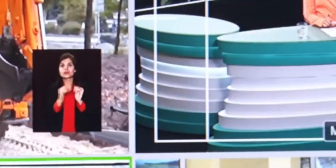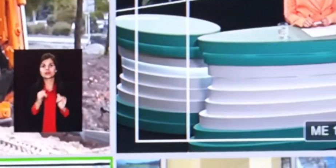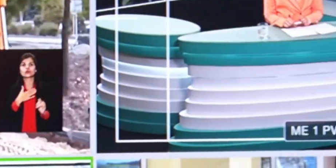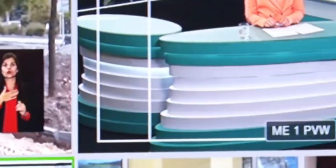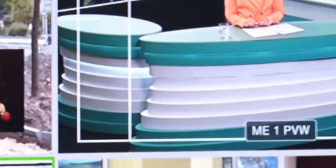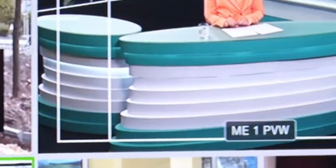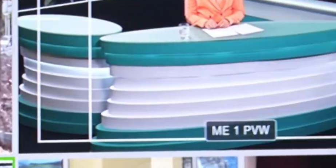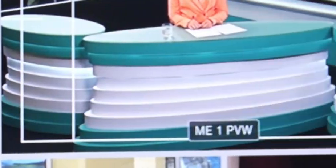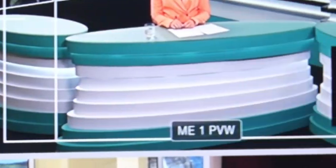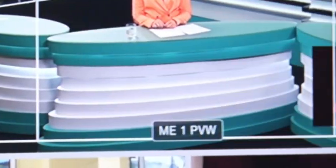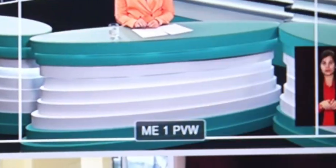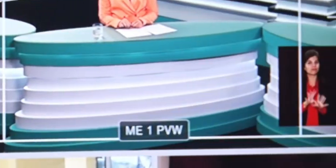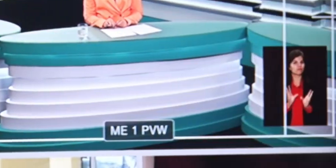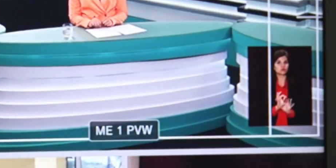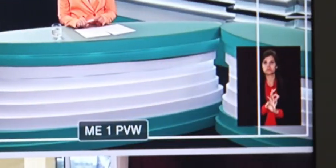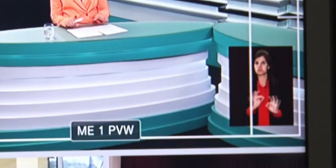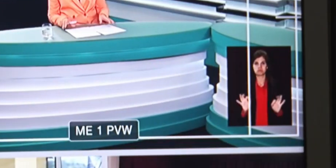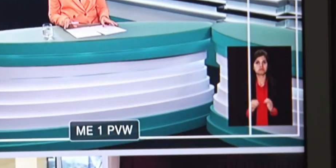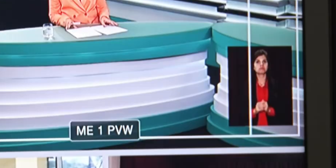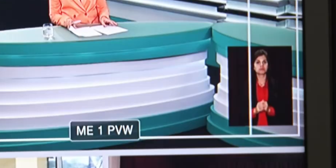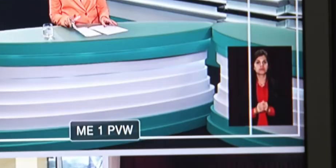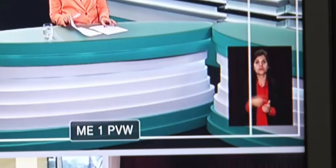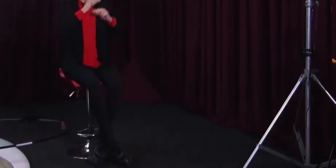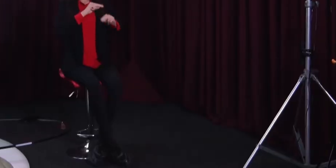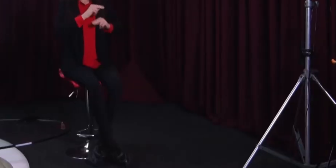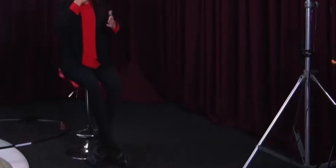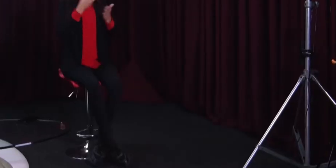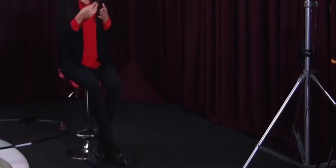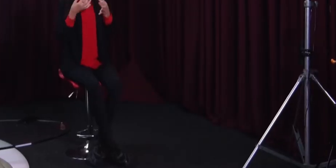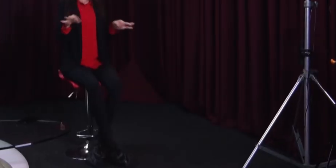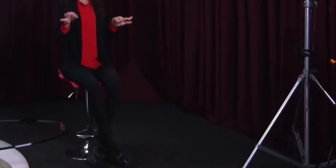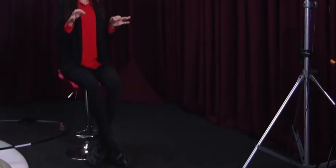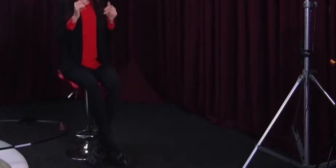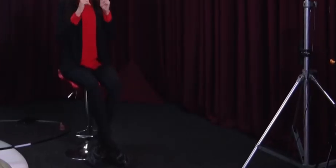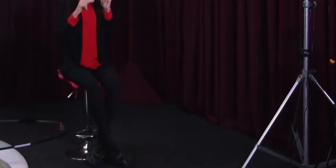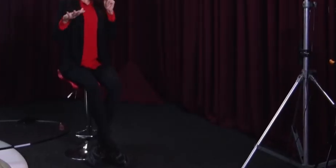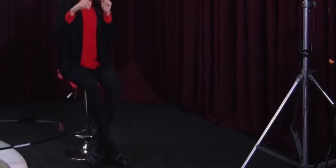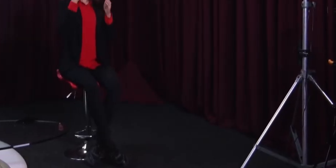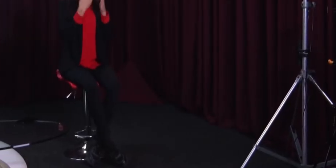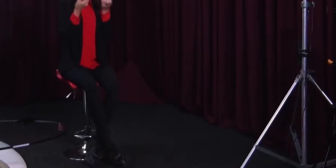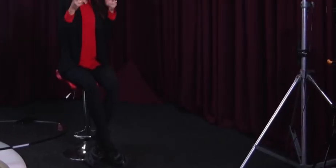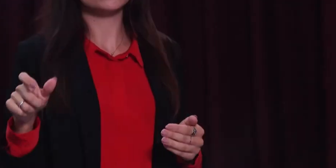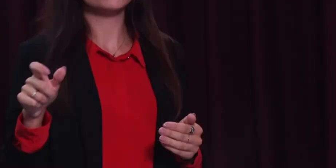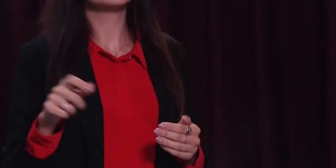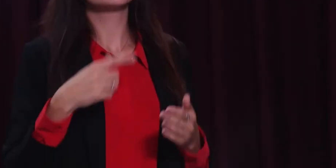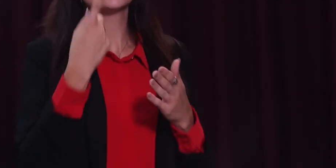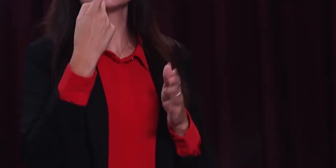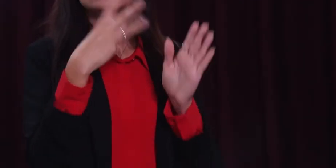соціальних проєктах, а останній рік працює на телеканалі «Відкритий». Найголовніше у мові жестів, ділиться Юліана, – передати емоції. Саме